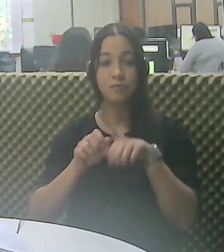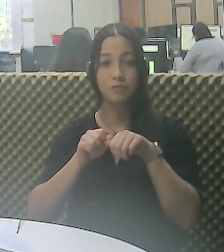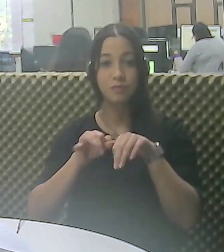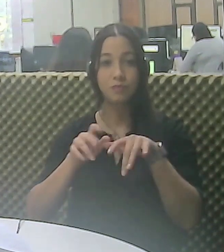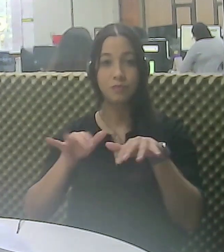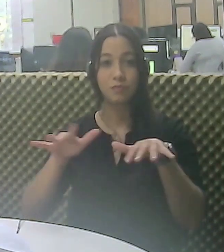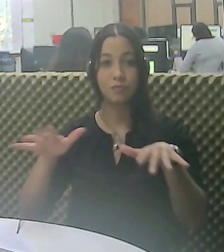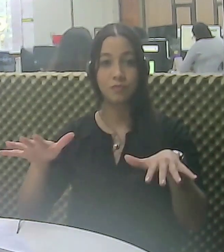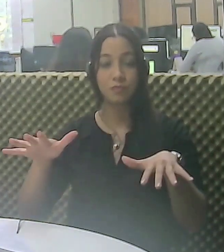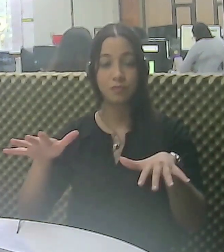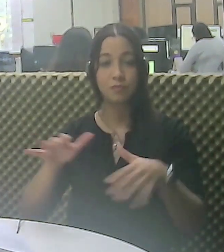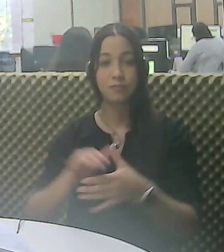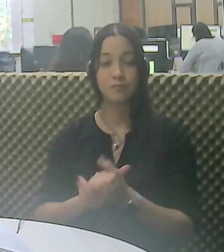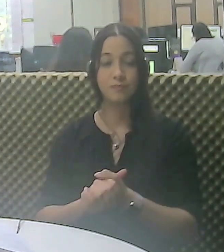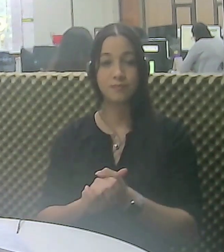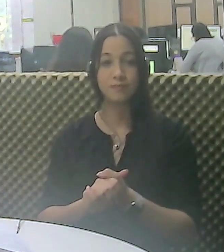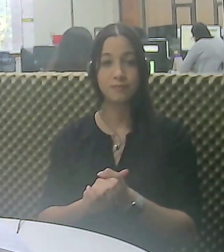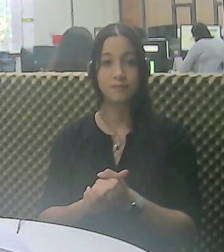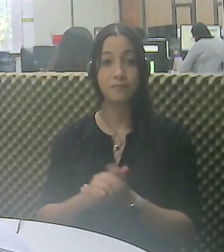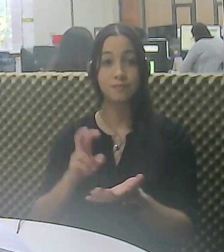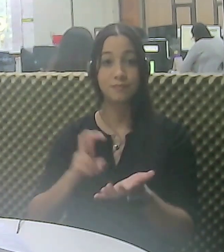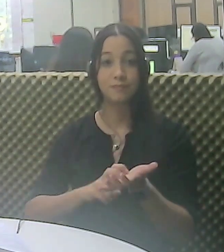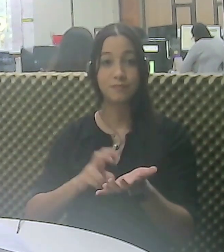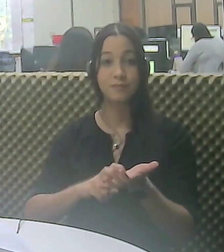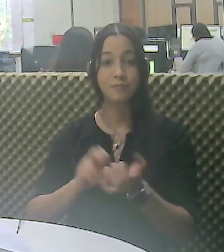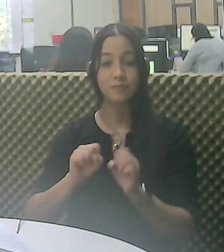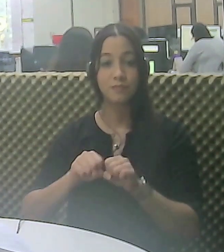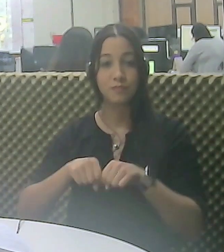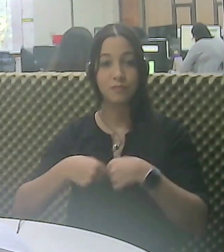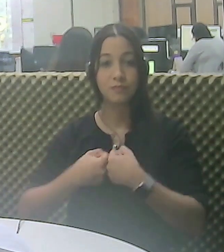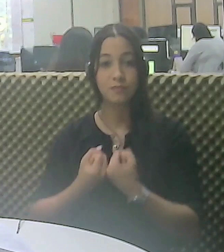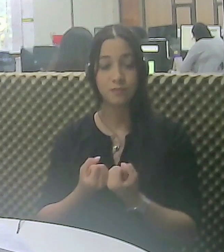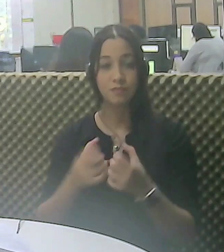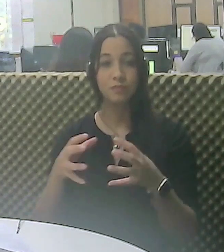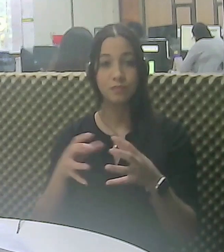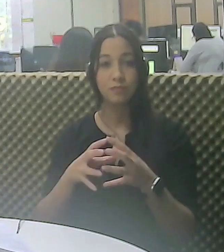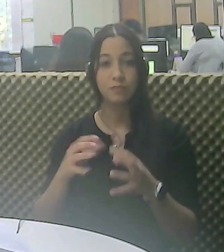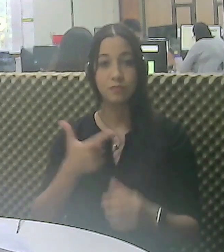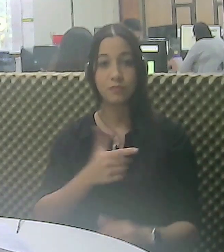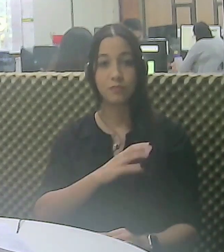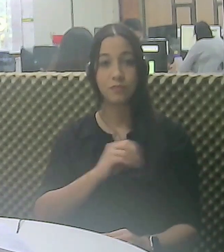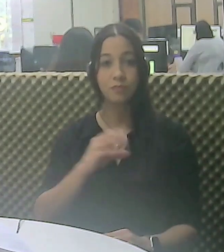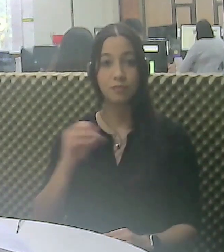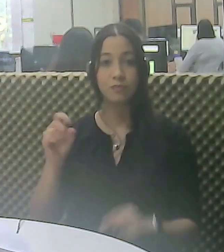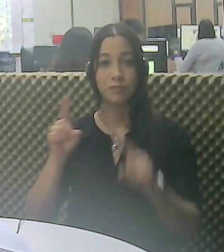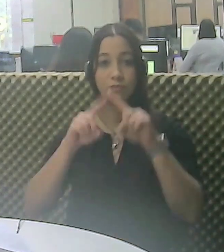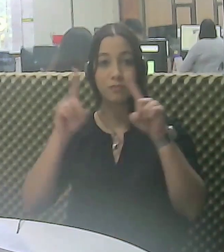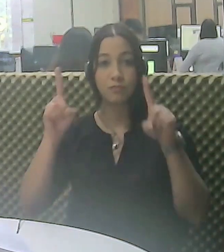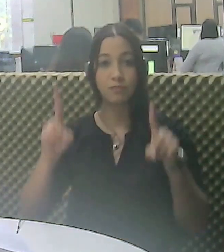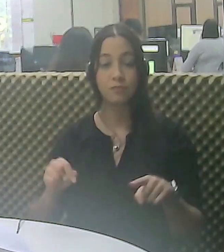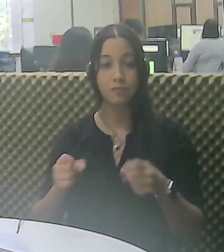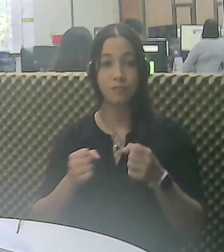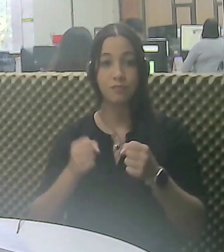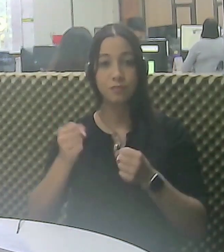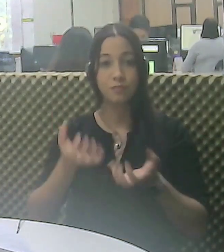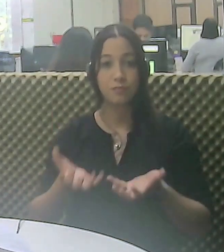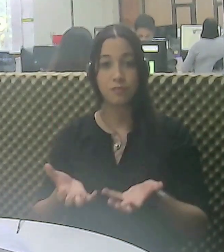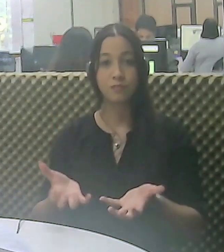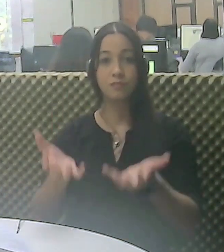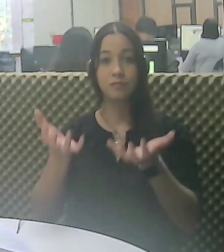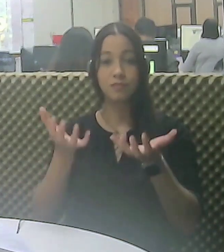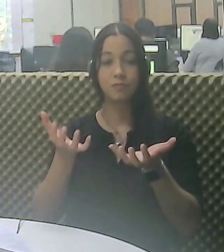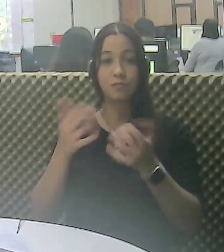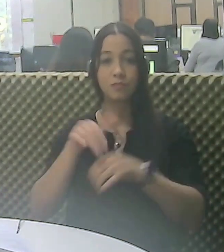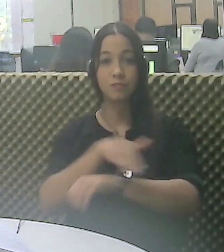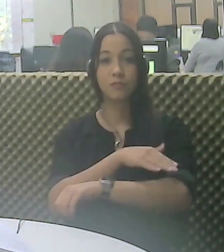transmitidas pelo mosquito na cidade. Pela manhã, a força-tarefa, composta por mais de 200 servidores e grandes maquinários, esteve em